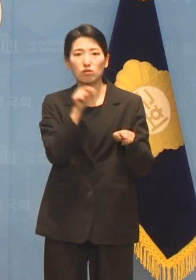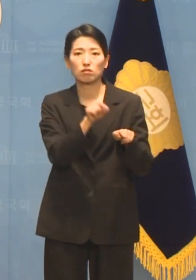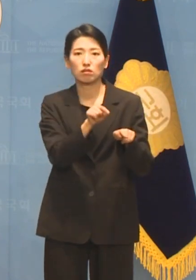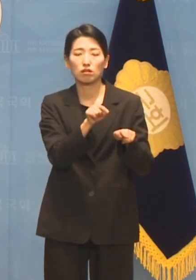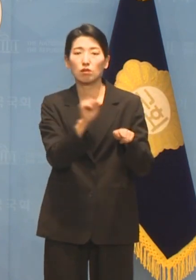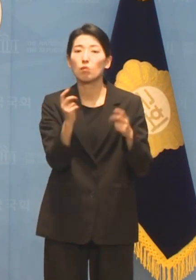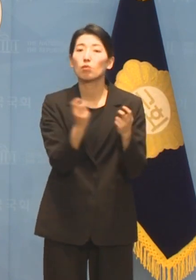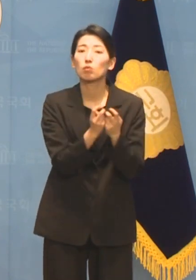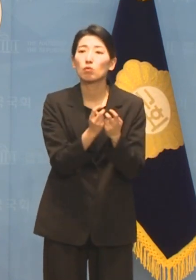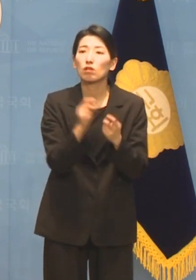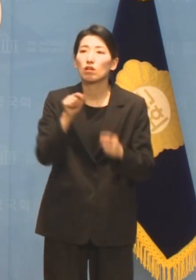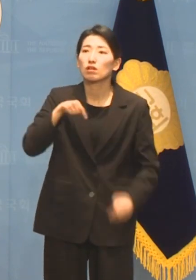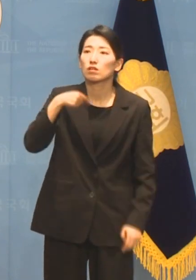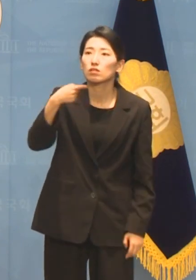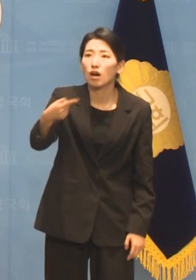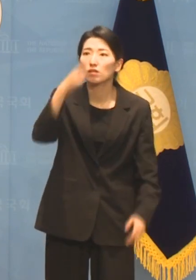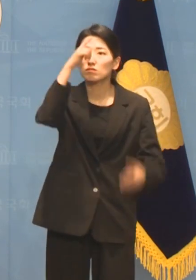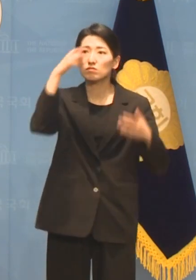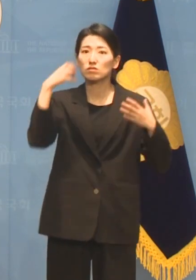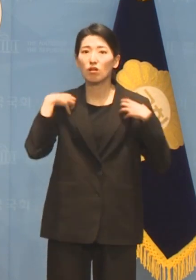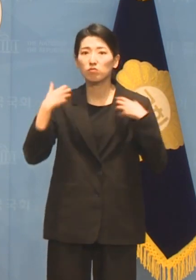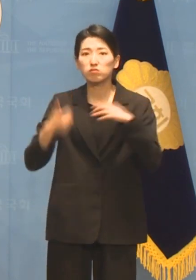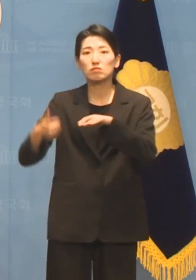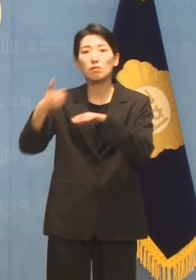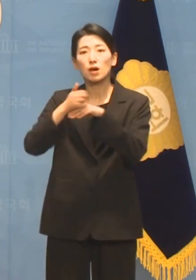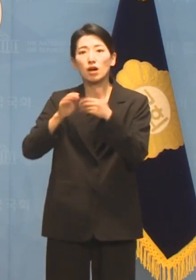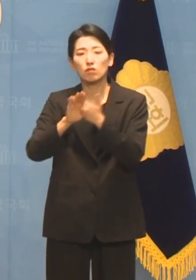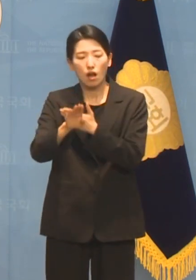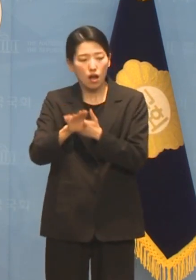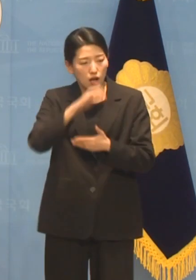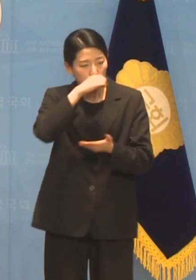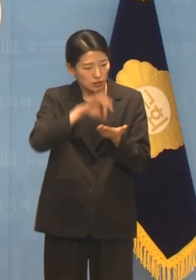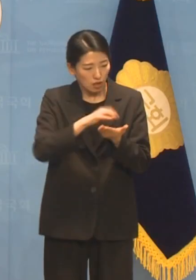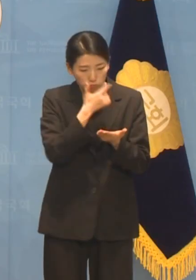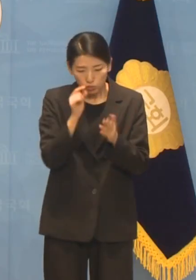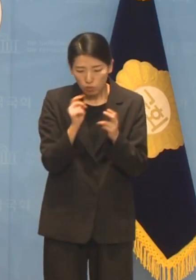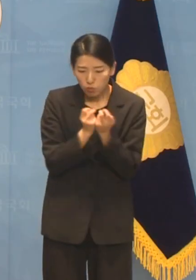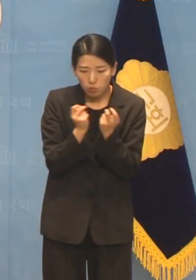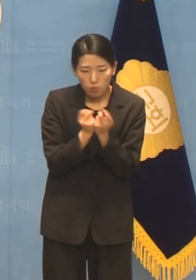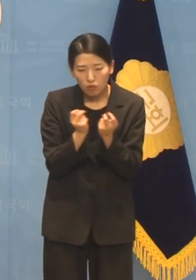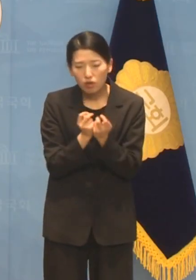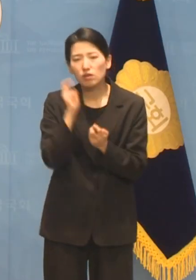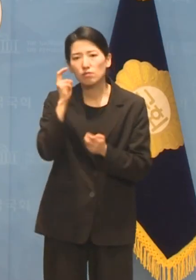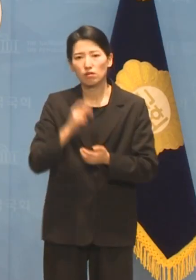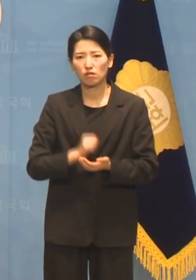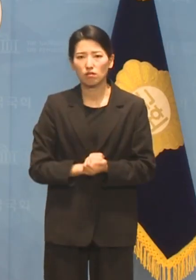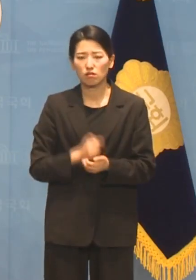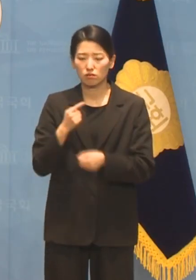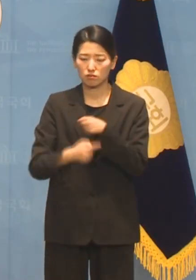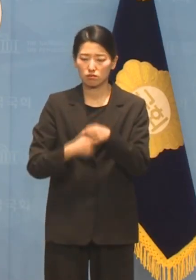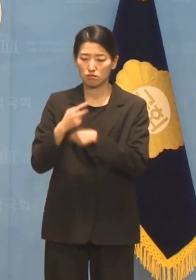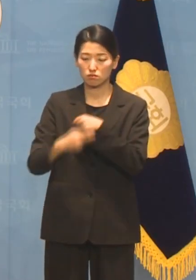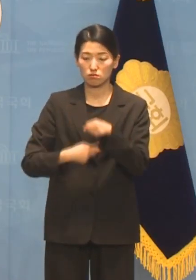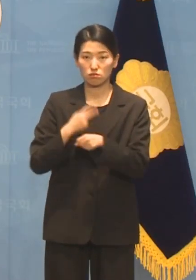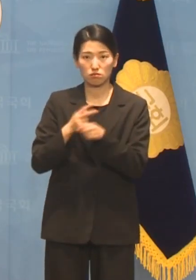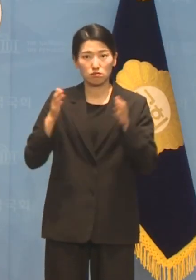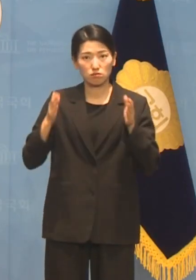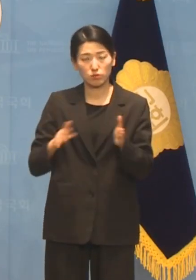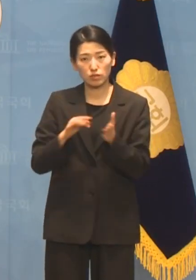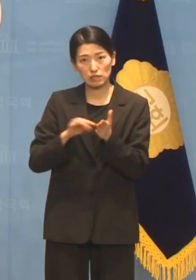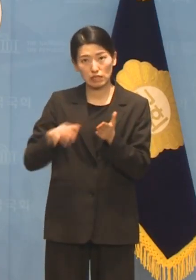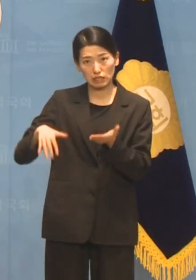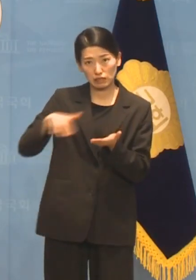정부에 전가되어 재정을 어렵게 할 것입니다. 2년 연속 이어진 세수 결손이